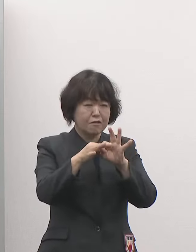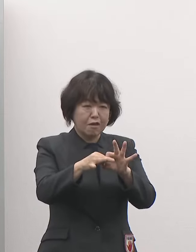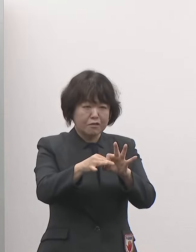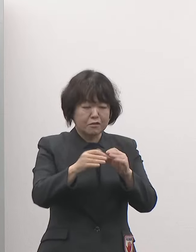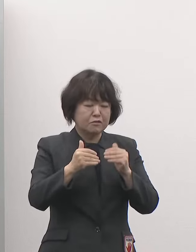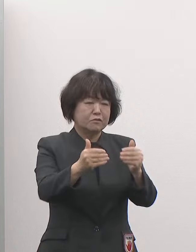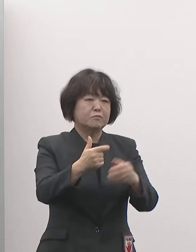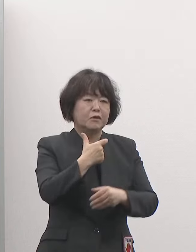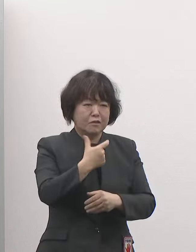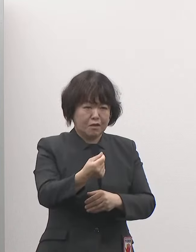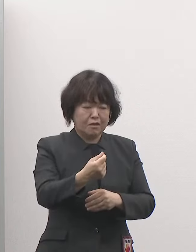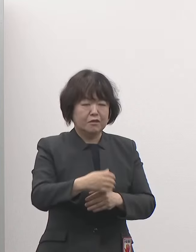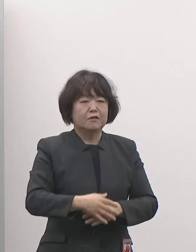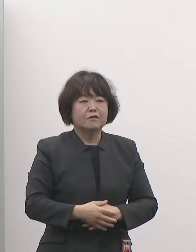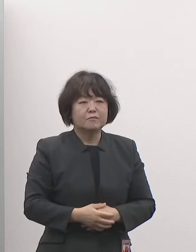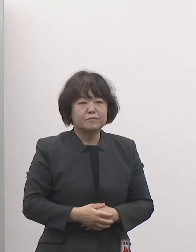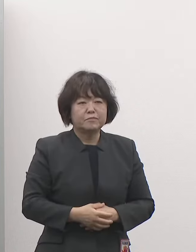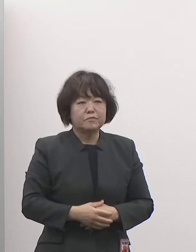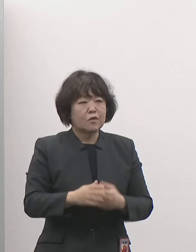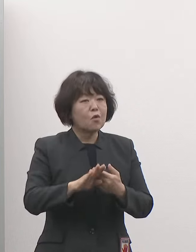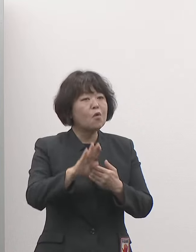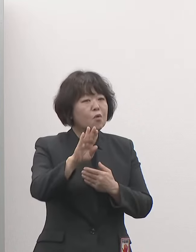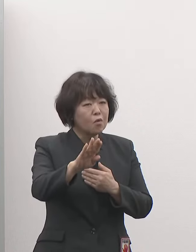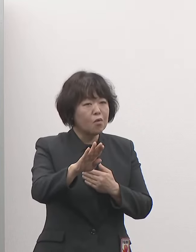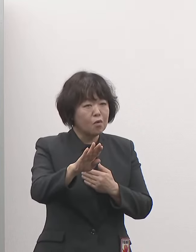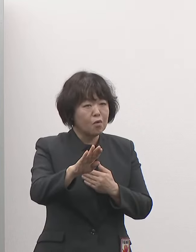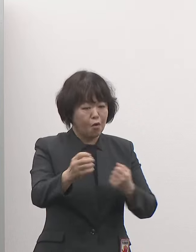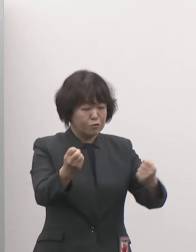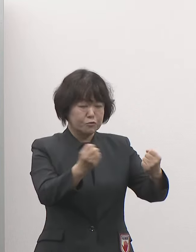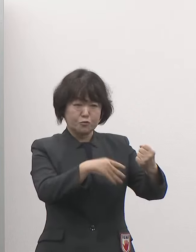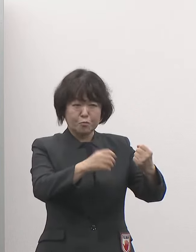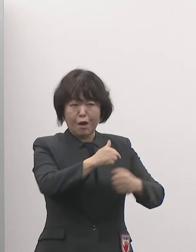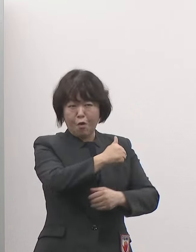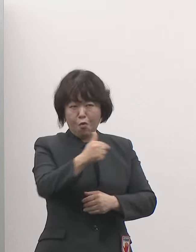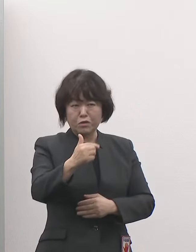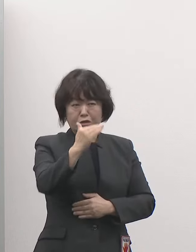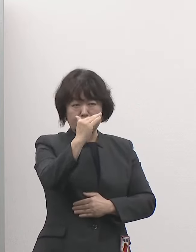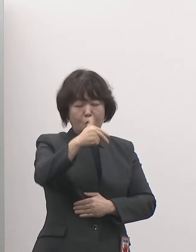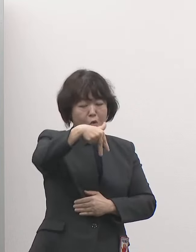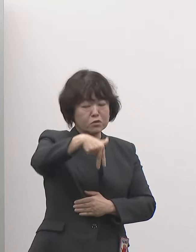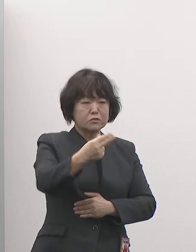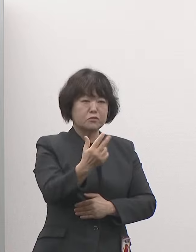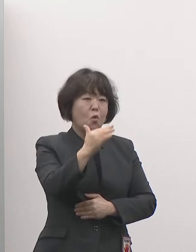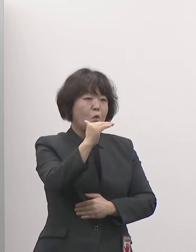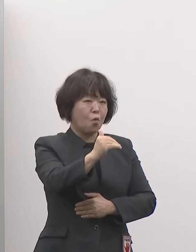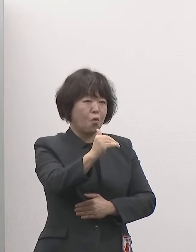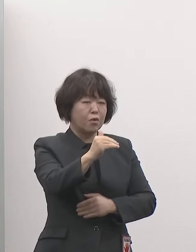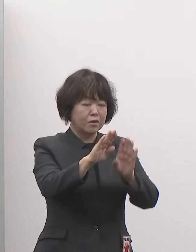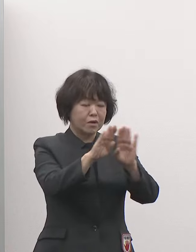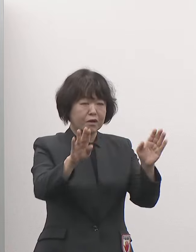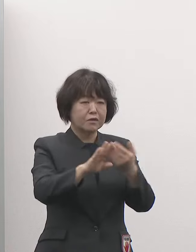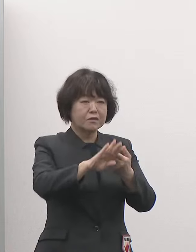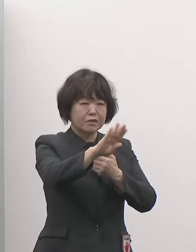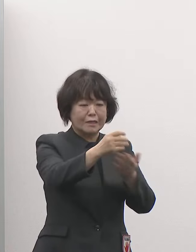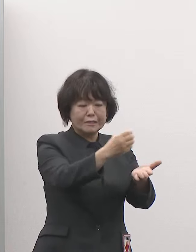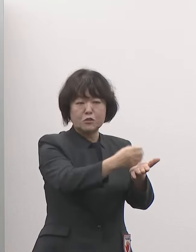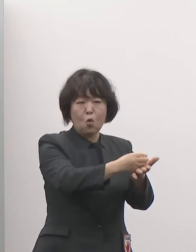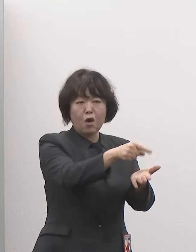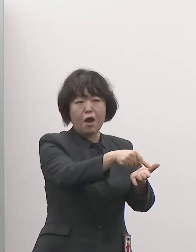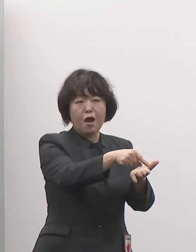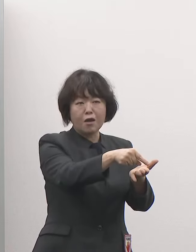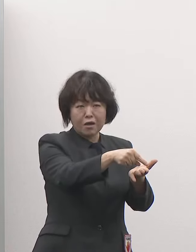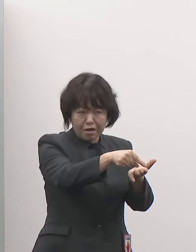ですね、今後そのコストコが開業いたしますと、静岡方面からですね、多くの皆さんその中部横断